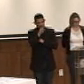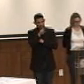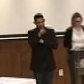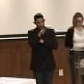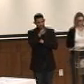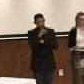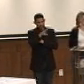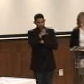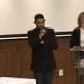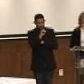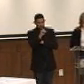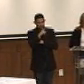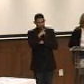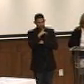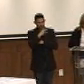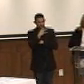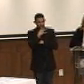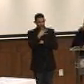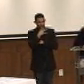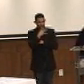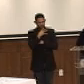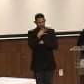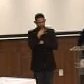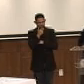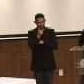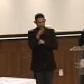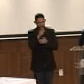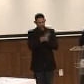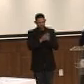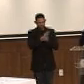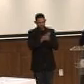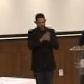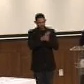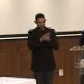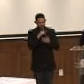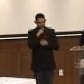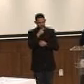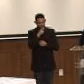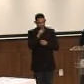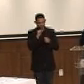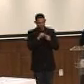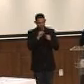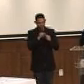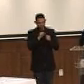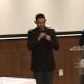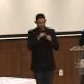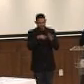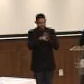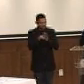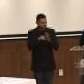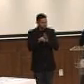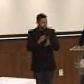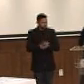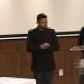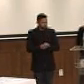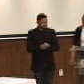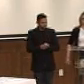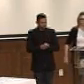prevaricou? Tinha conhecimento e não tomou nenhuma providência como gestor máximo?